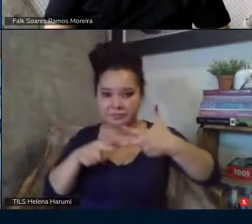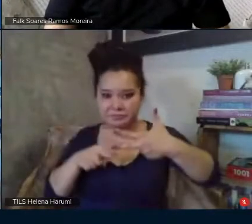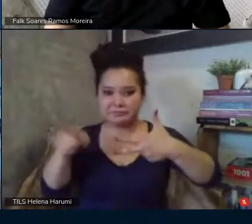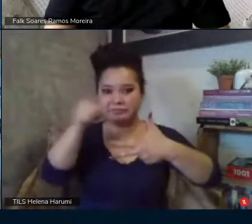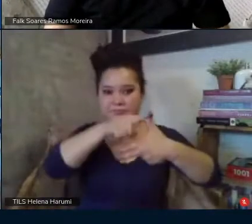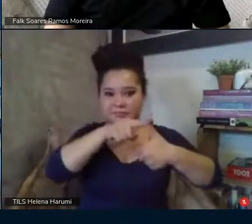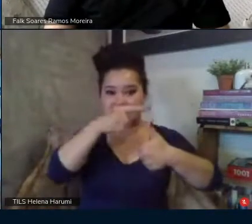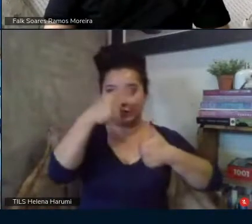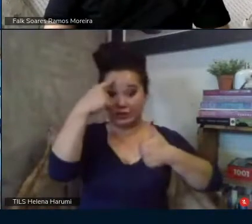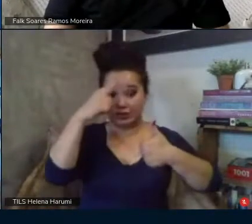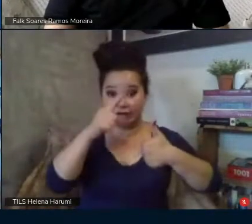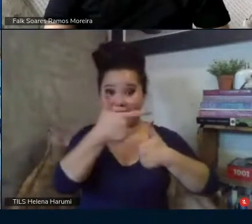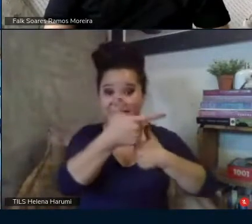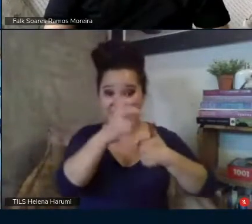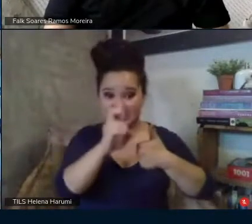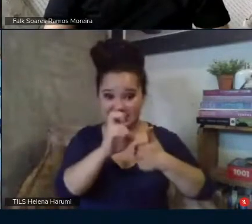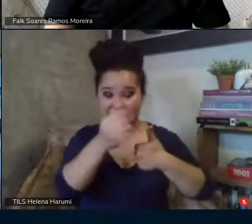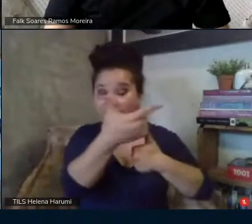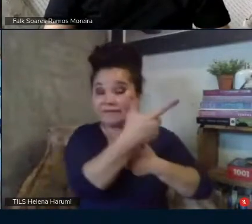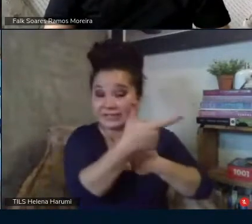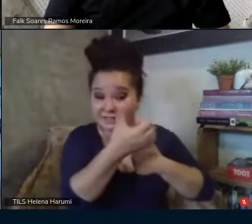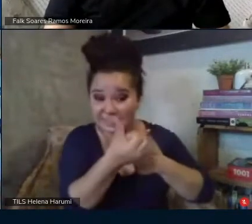retrasado, 5 de janeiro,